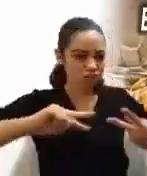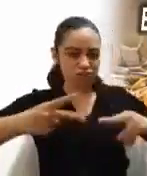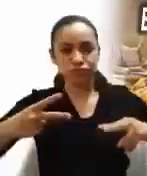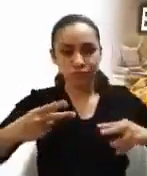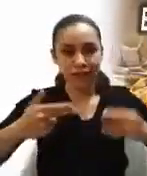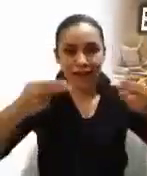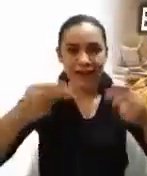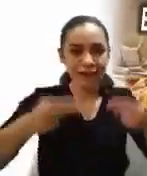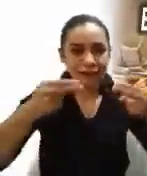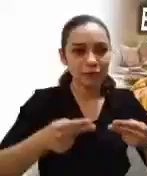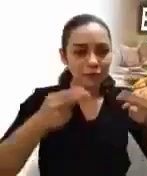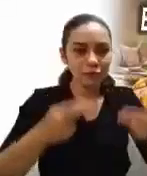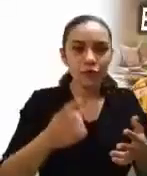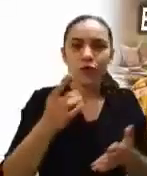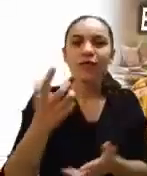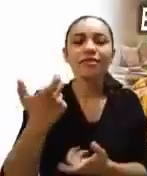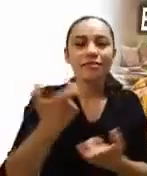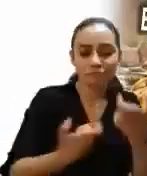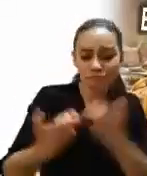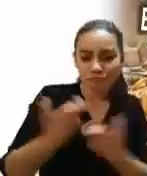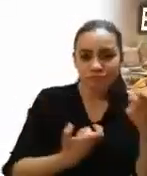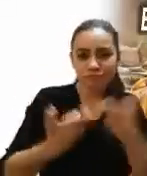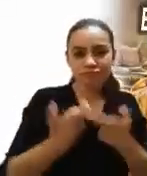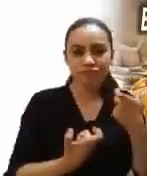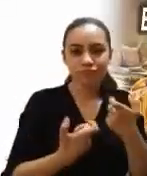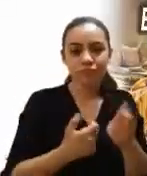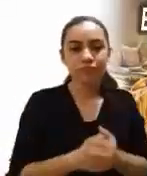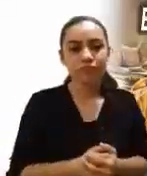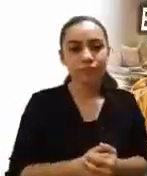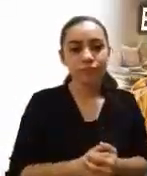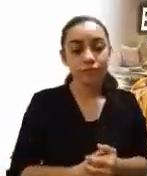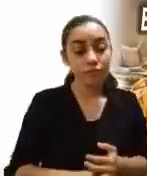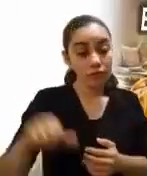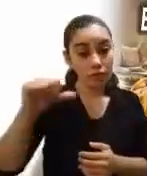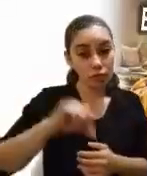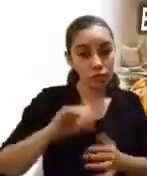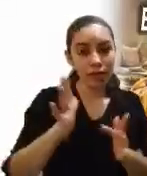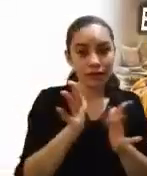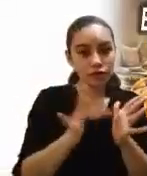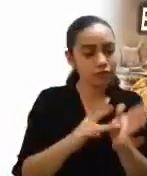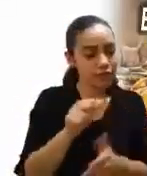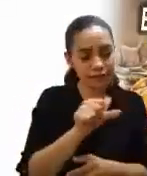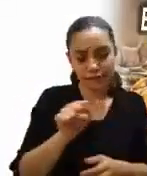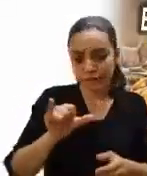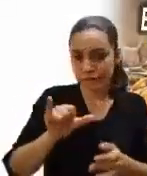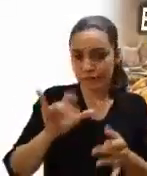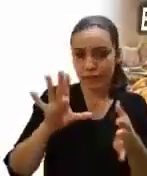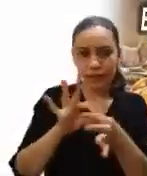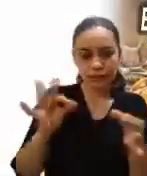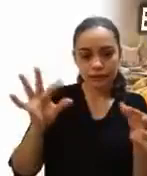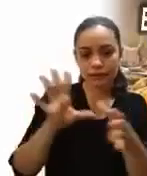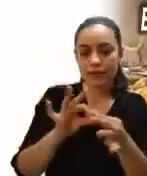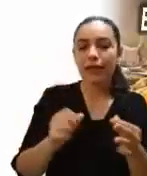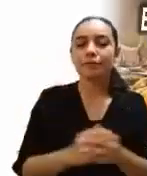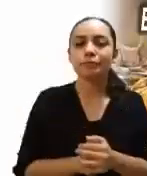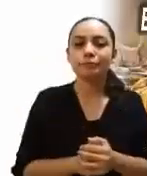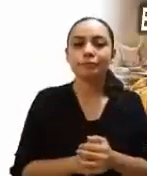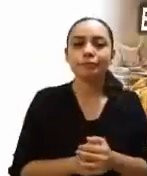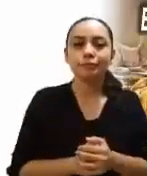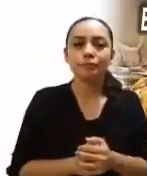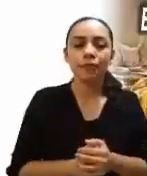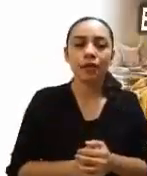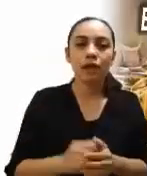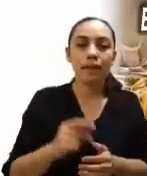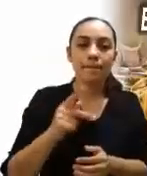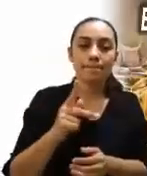cada uno de esos hombres tirados en el camino. El mismo Pablo nos da la pauta para descubrir a ese Jesús,